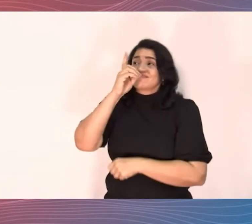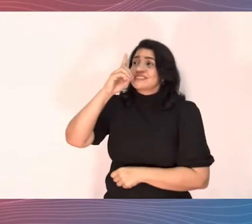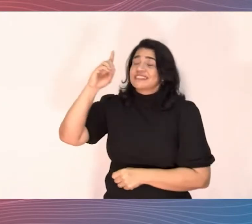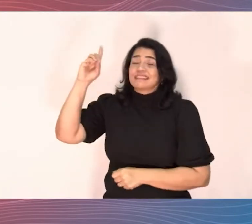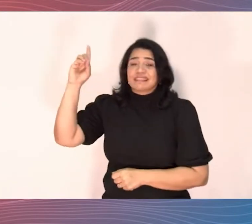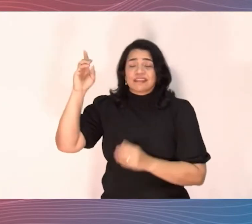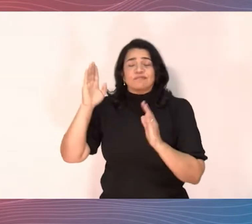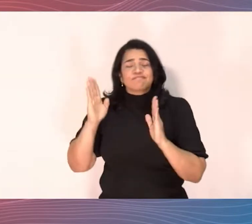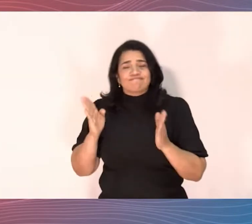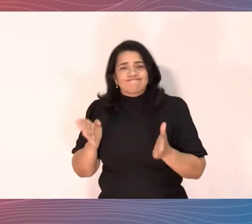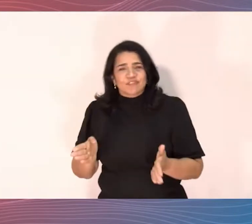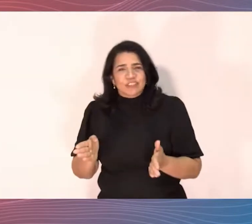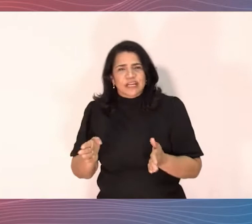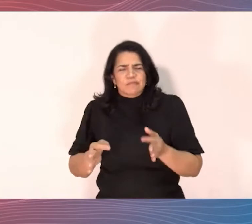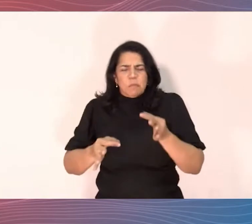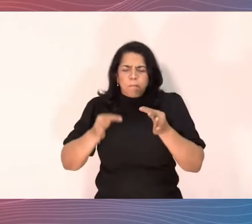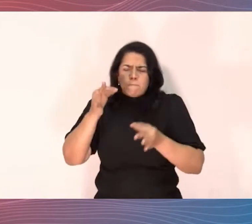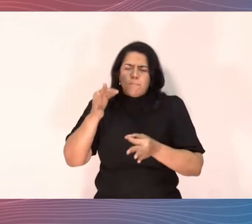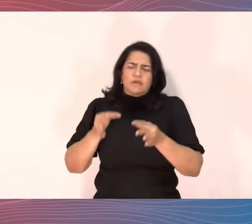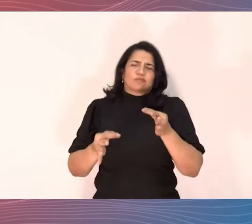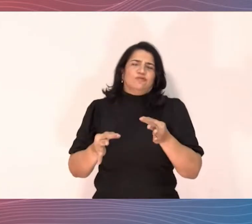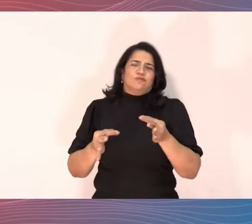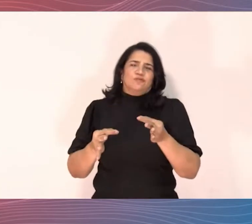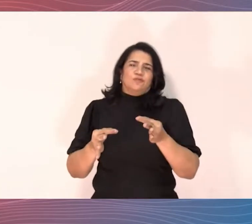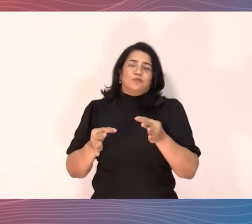Deus quer te glorificar.